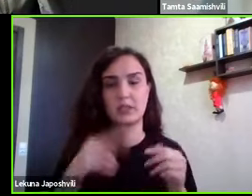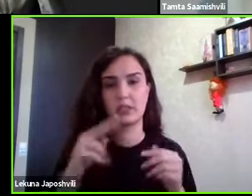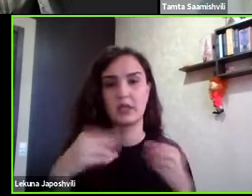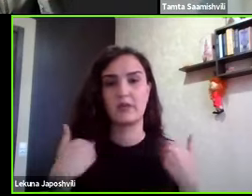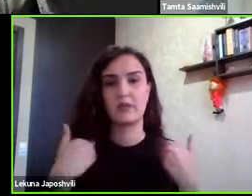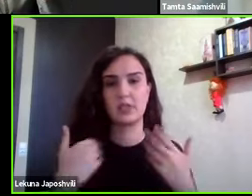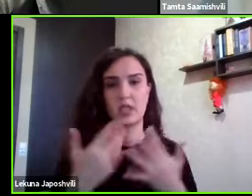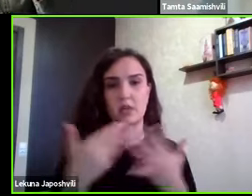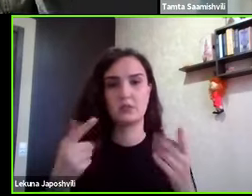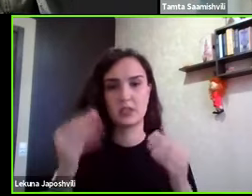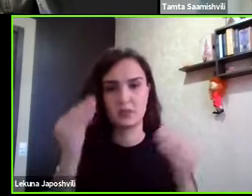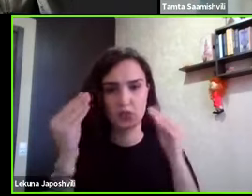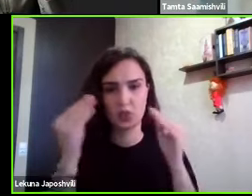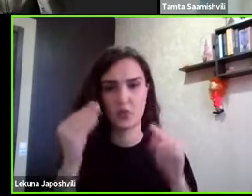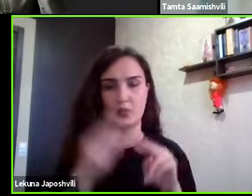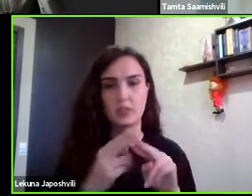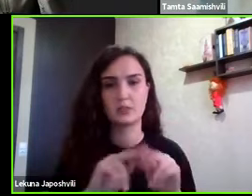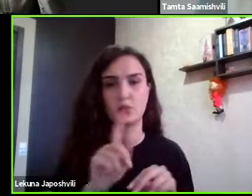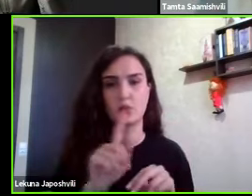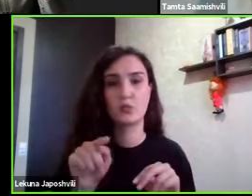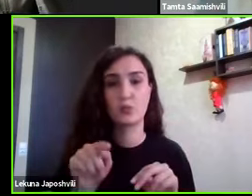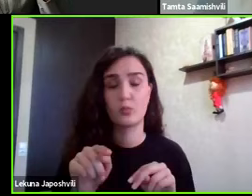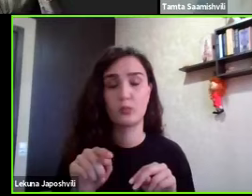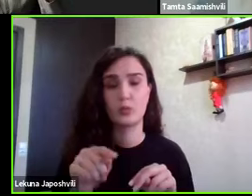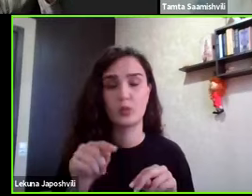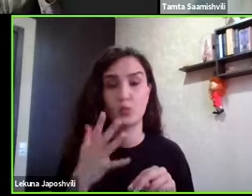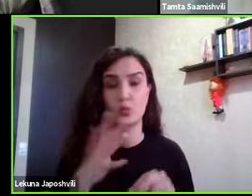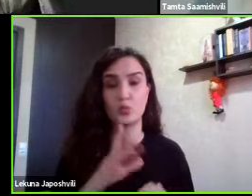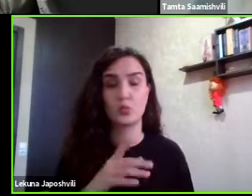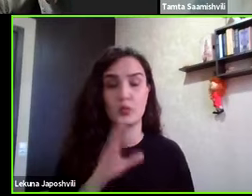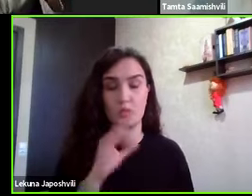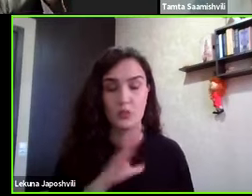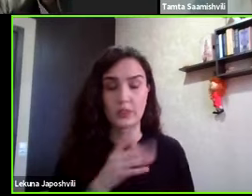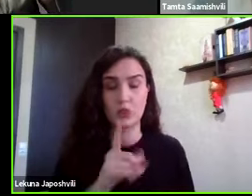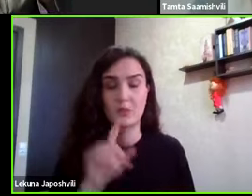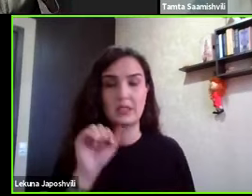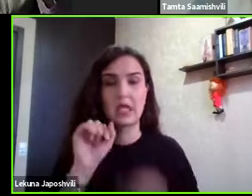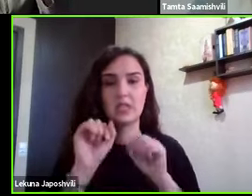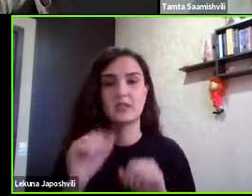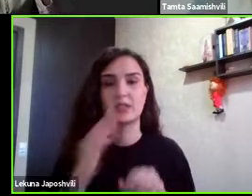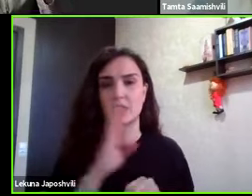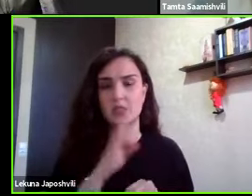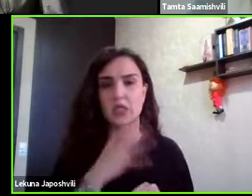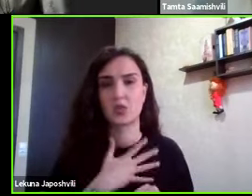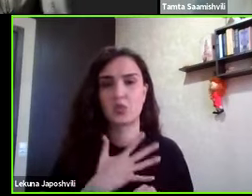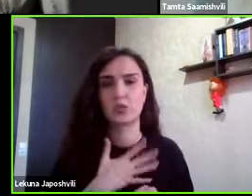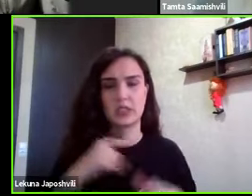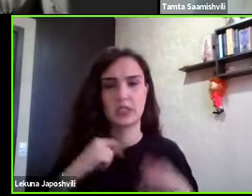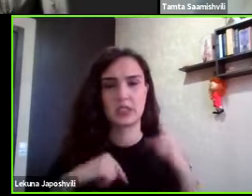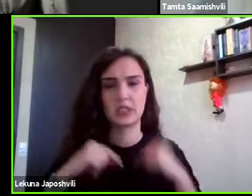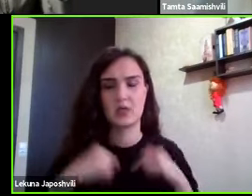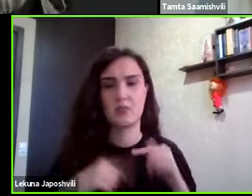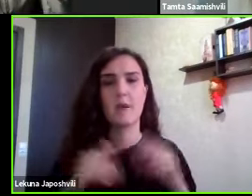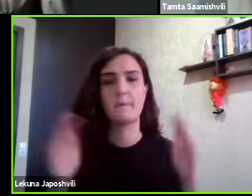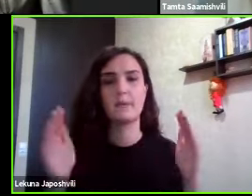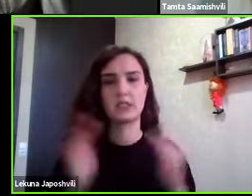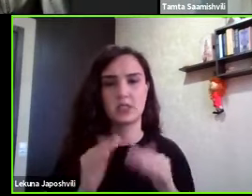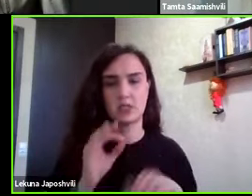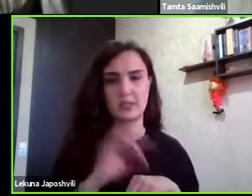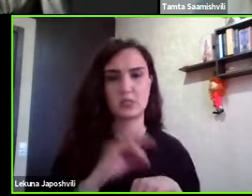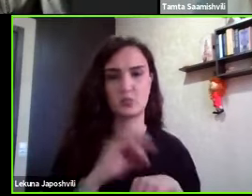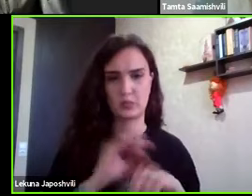ვიტამინზე მსჯელობას, რომ გარკვეული პოტენციალი ჰქონია, რომ დაიცვას სასუნთქი სისტემა. ამცირებს